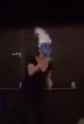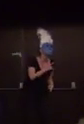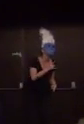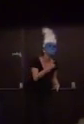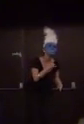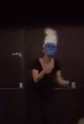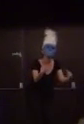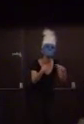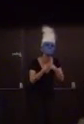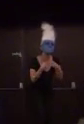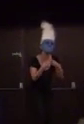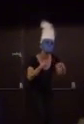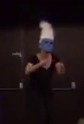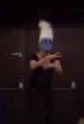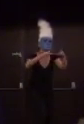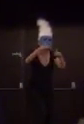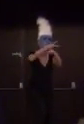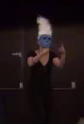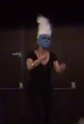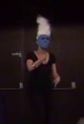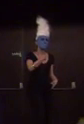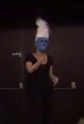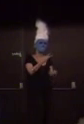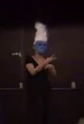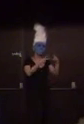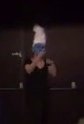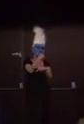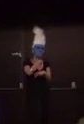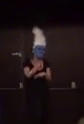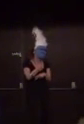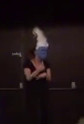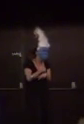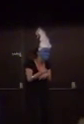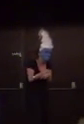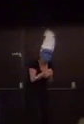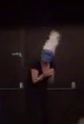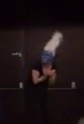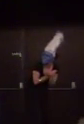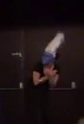Por que as pessoas têm medo de mim? Porque eu sou o quê? O filho do vento?